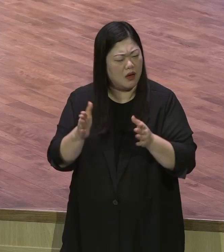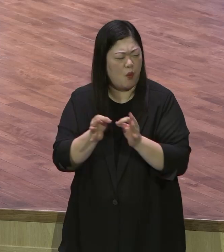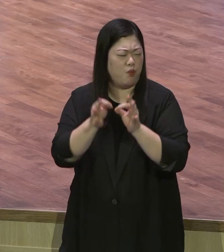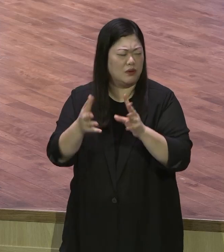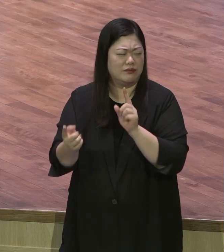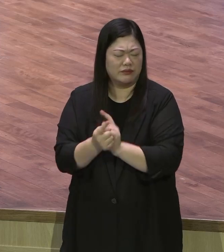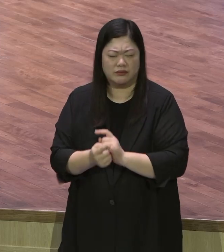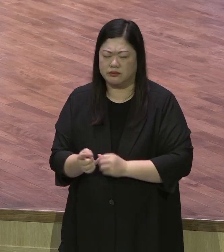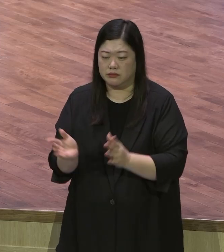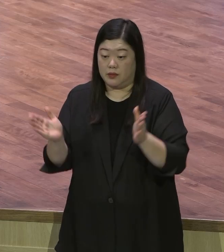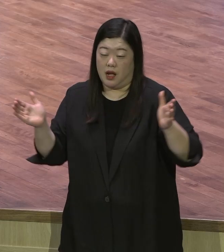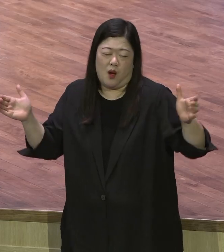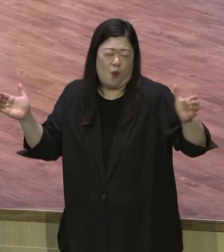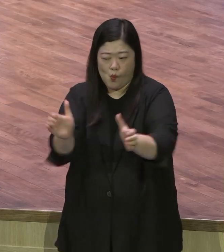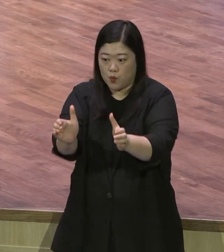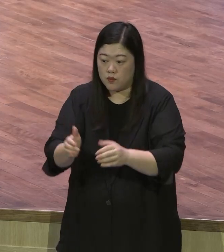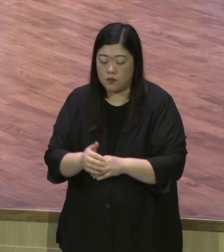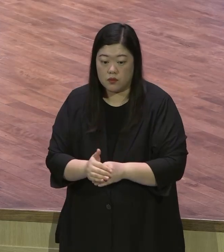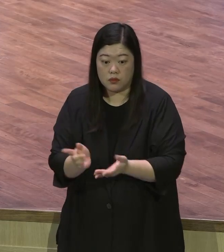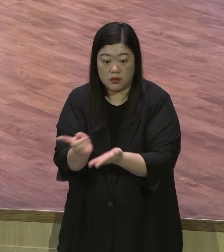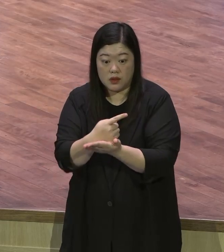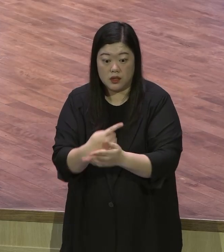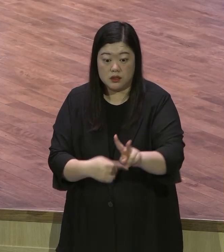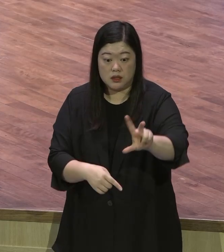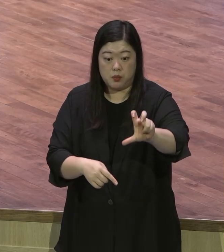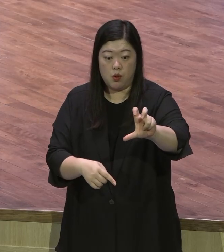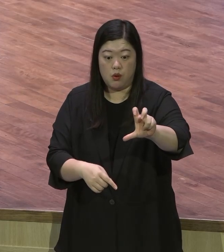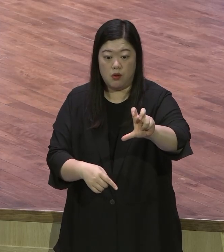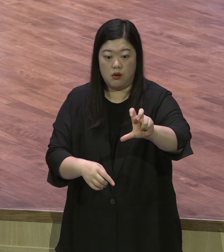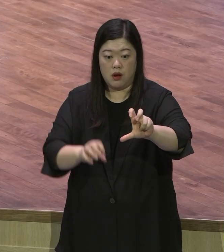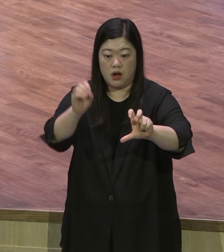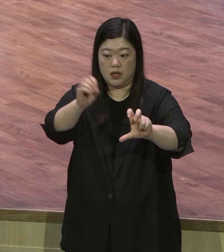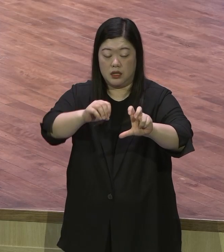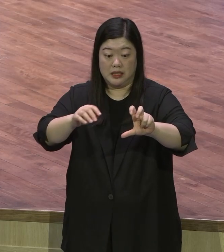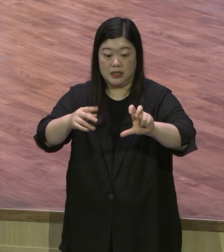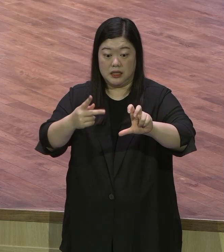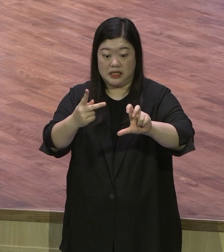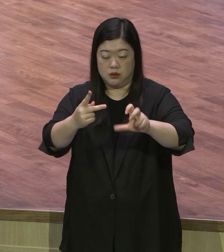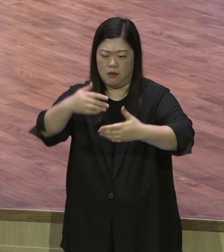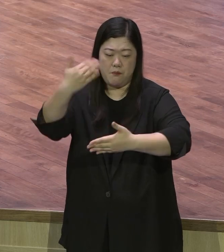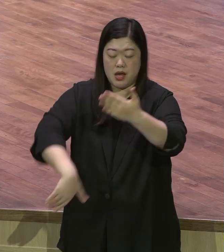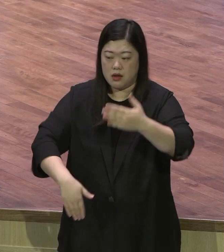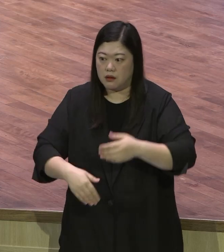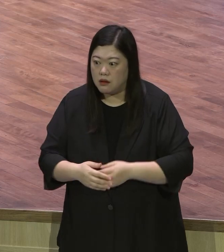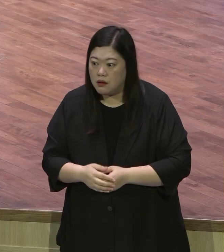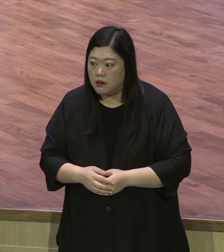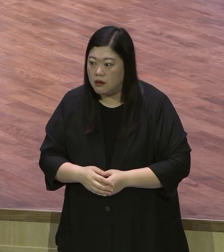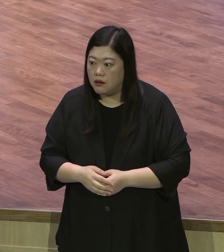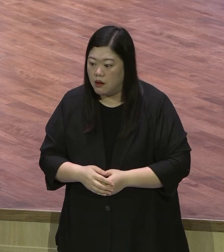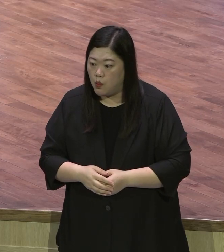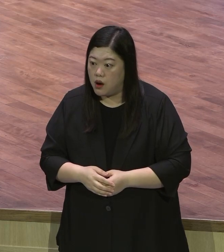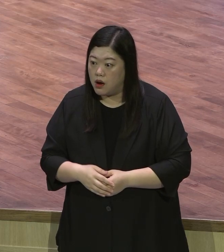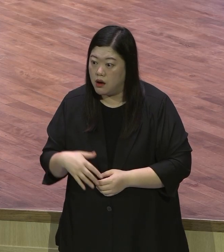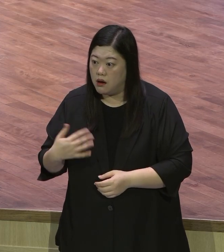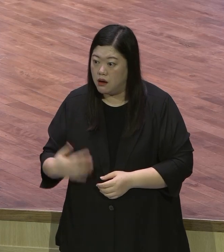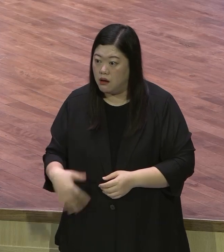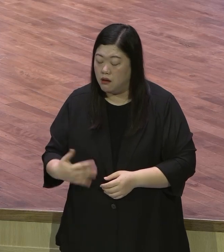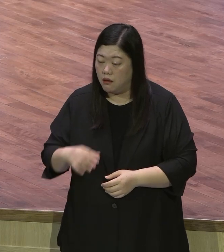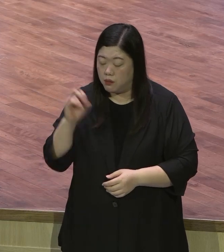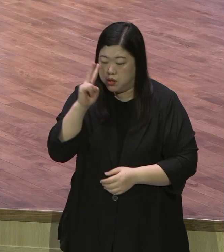뭐 배고파 이런 게 아니고 먹을 거 다 먹고 빼는 거 있어요. 그러니까 딱 보니 빼는데 당당하게 뭐